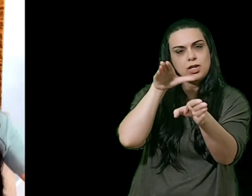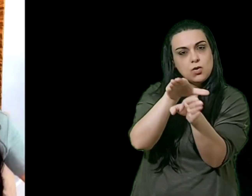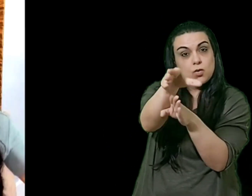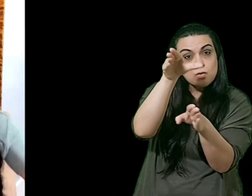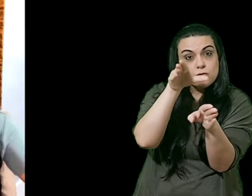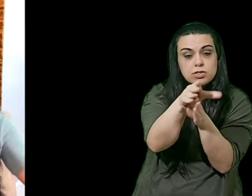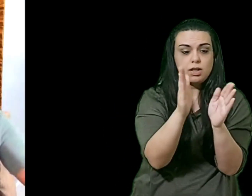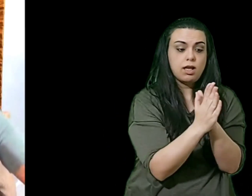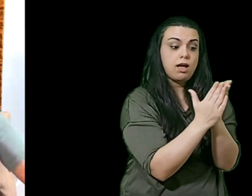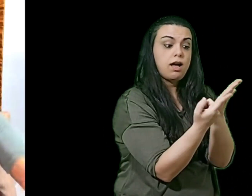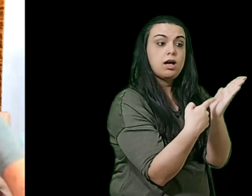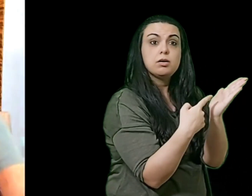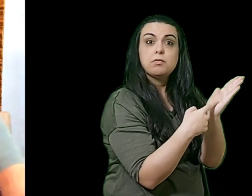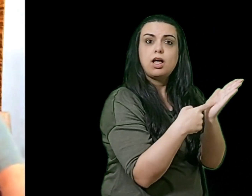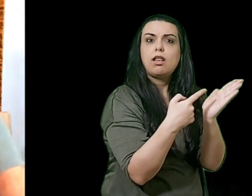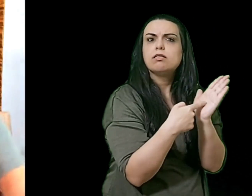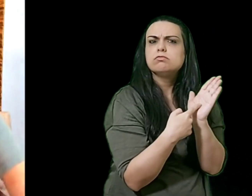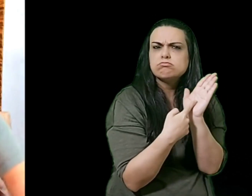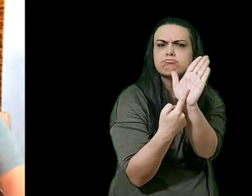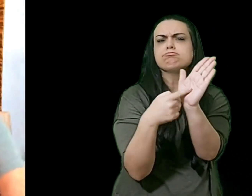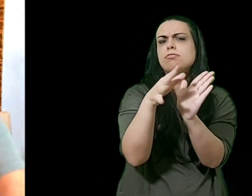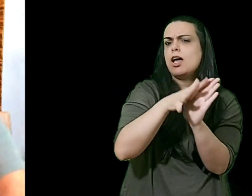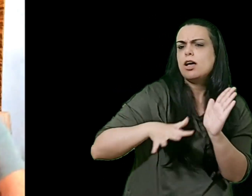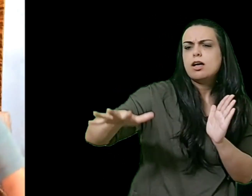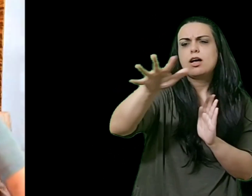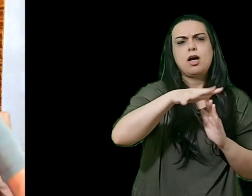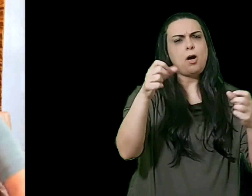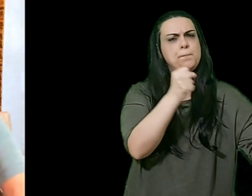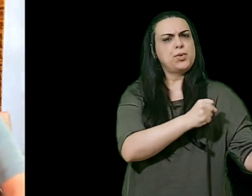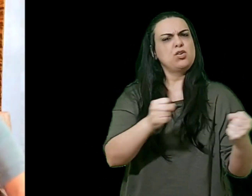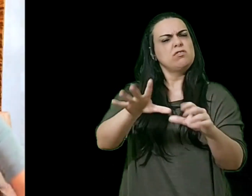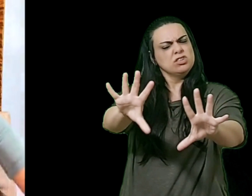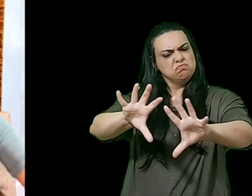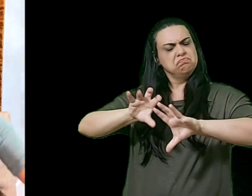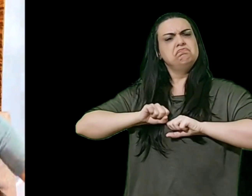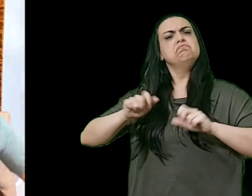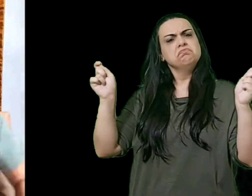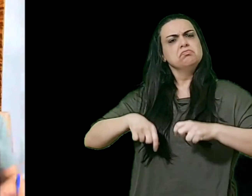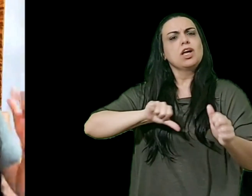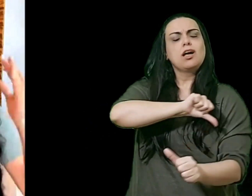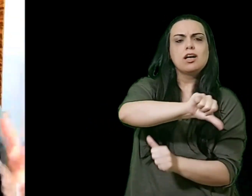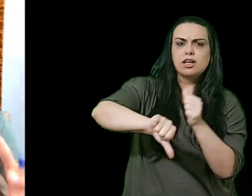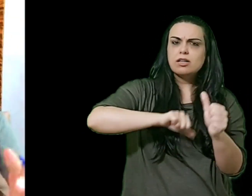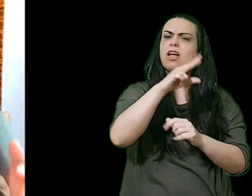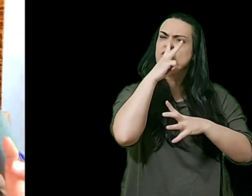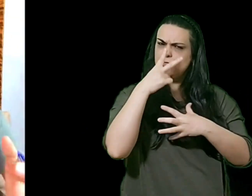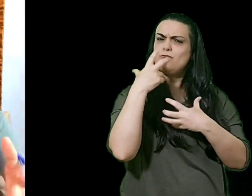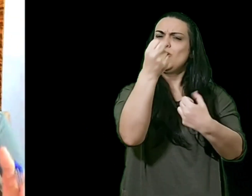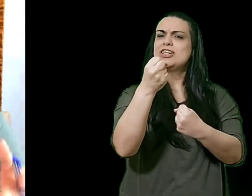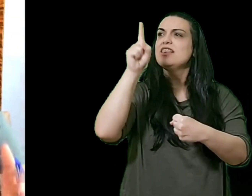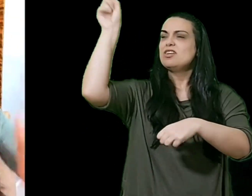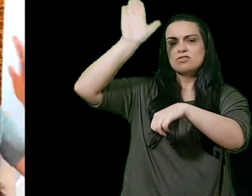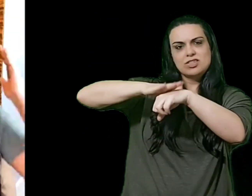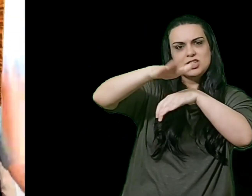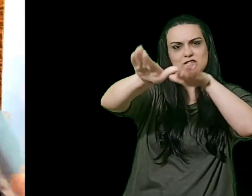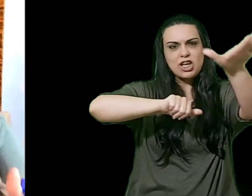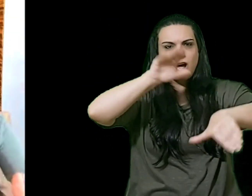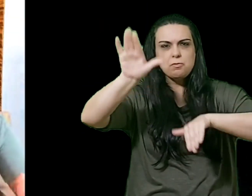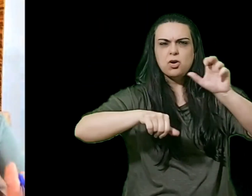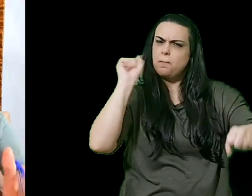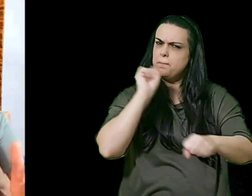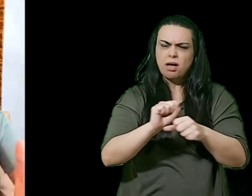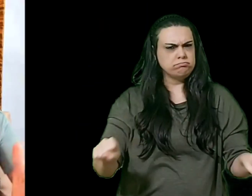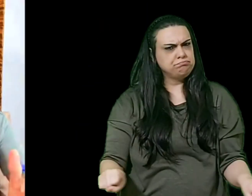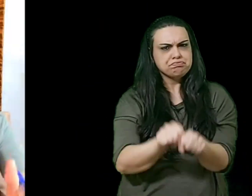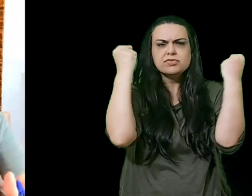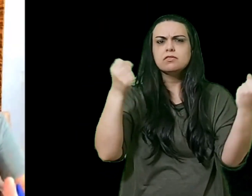para você, através da palavra, um ambiente de poder, onde você seja capaz de viver essa transformação, que é fortalecer o seu chamado, romper